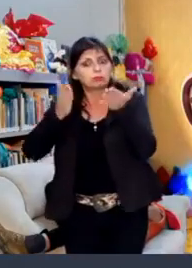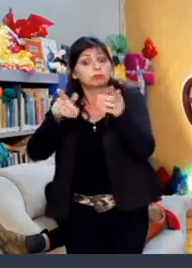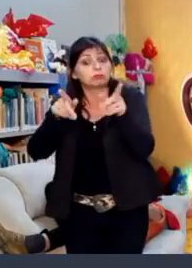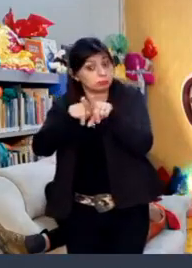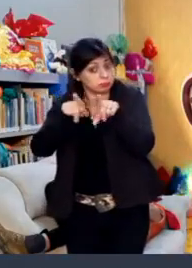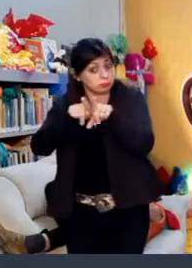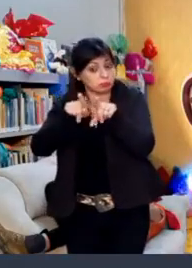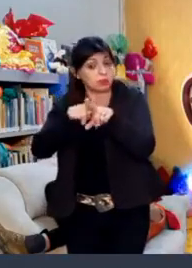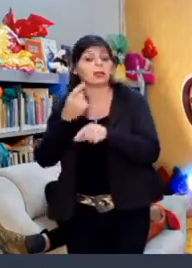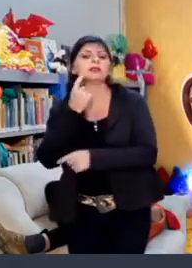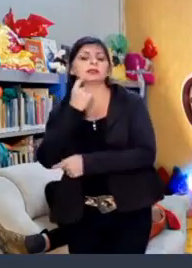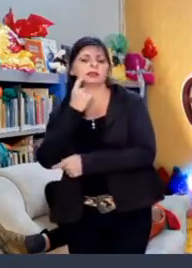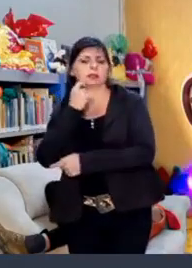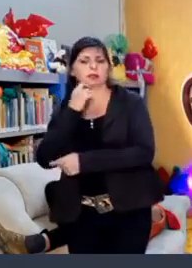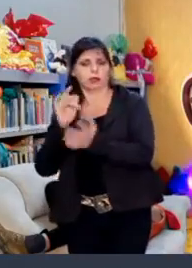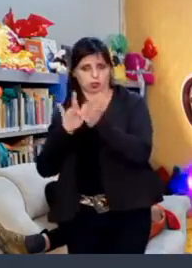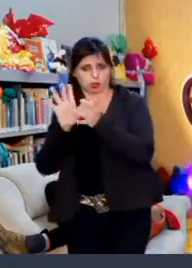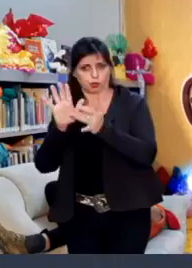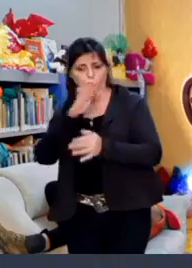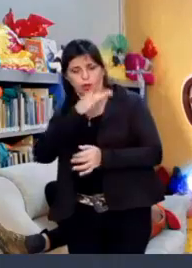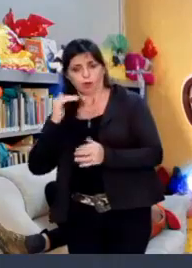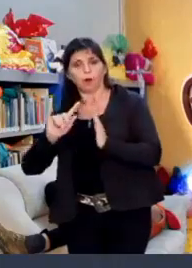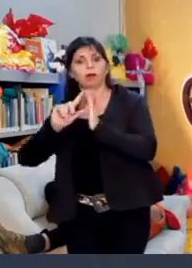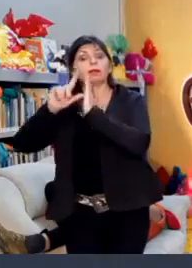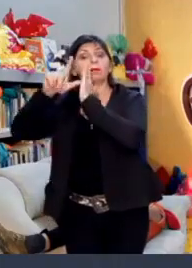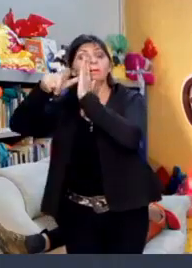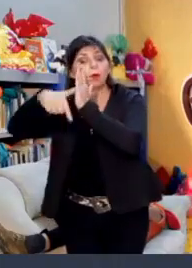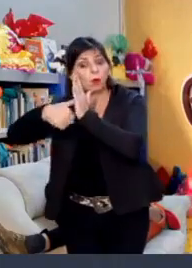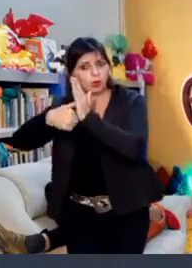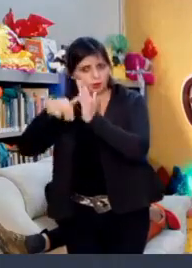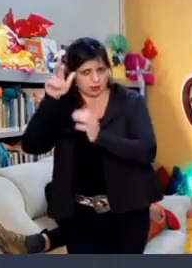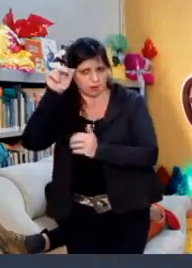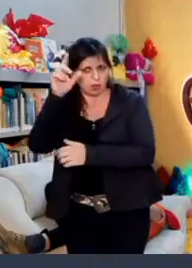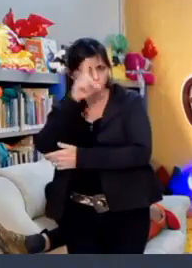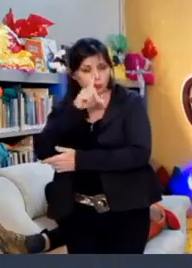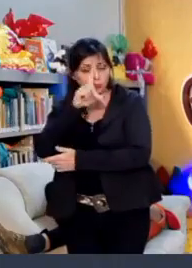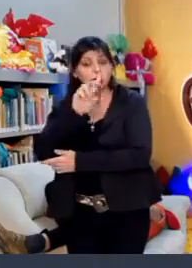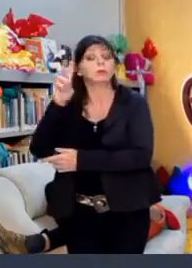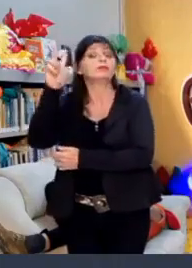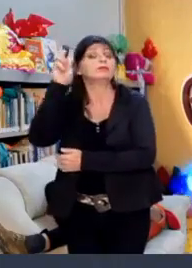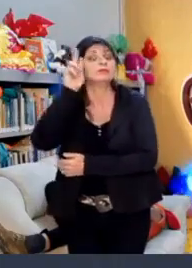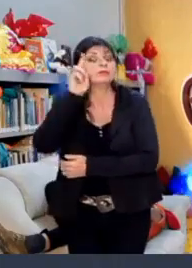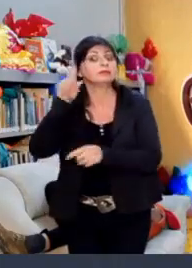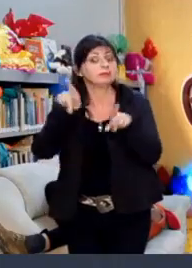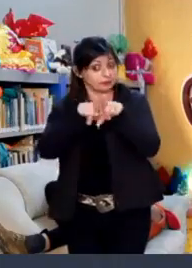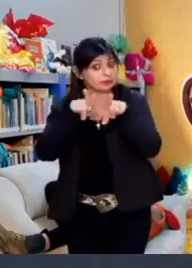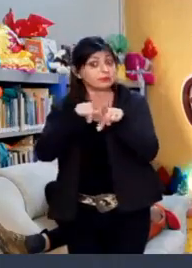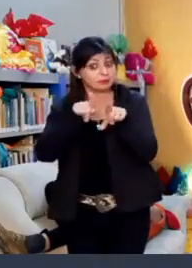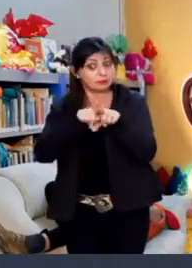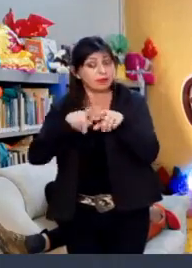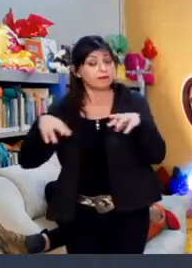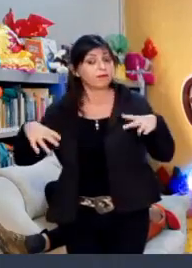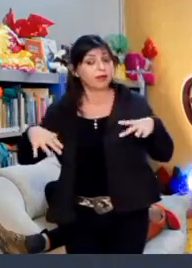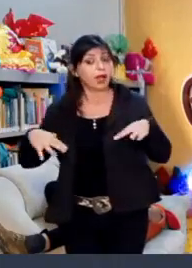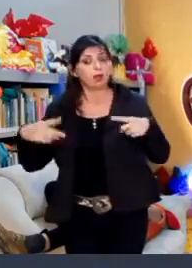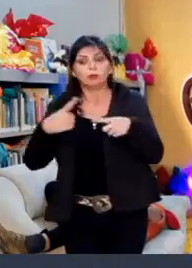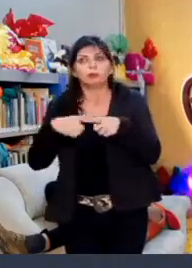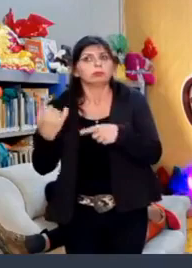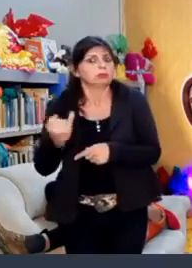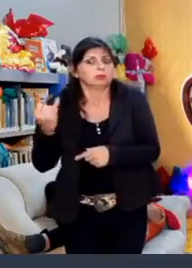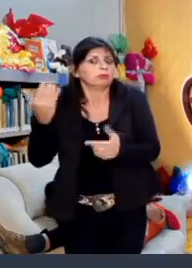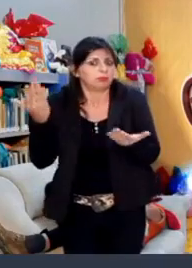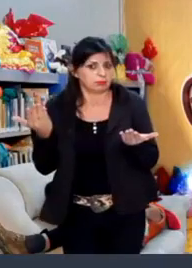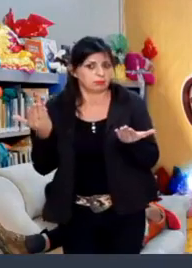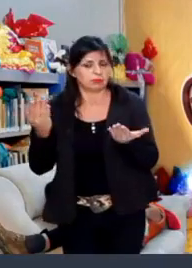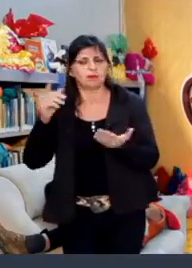fazem feriado na sexta-feira santa e na segunda também. Não é o caso do Brasil, mas acontece em